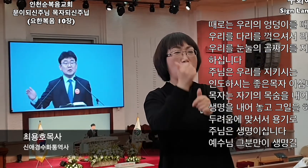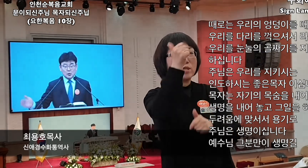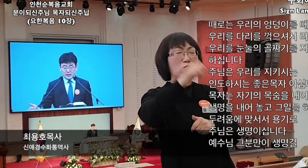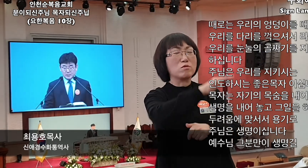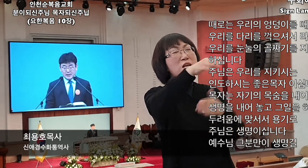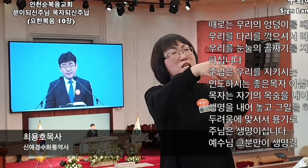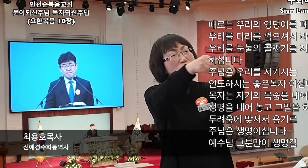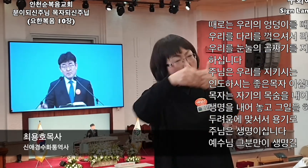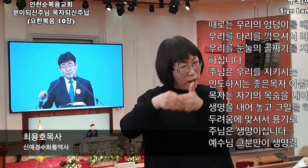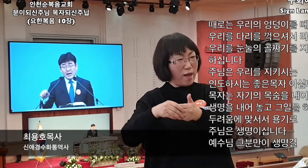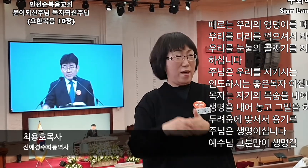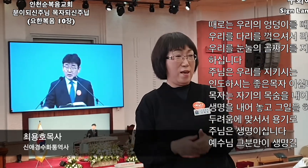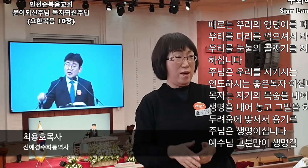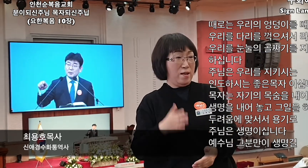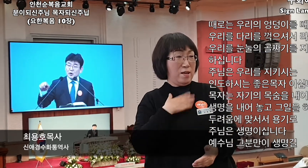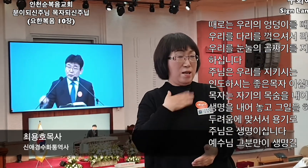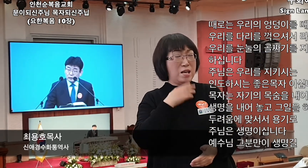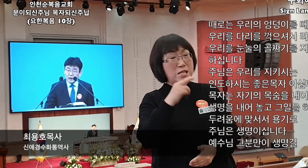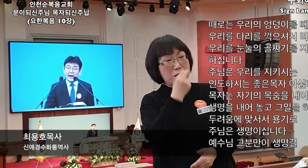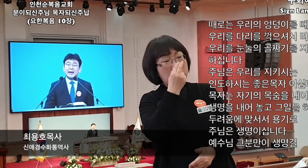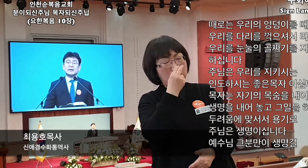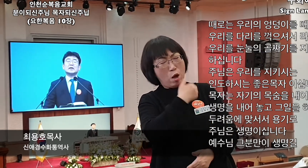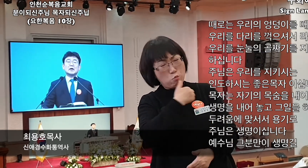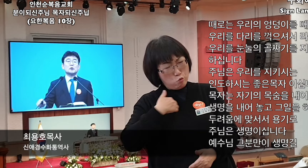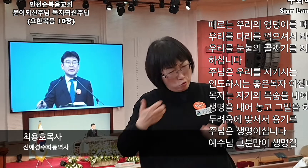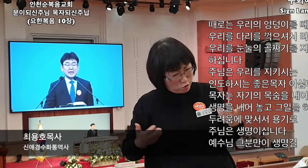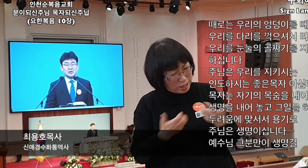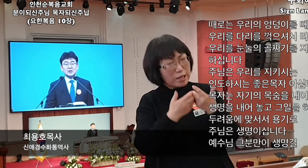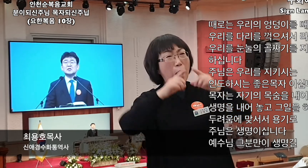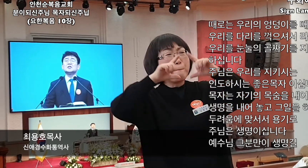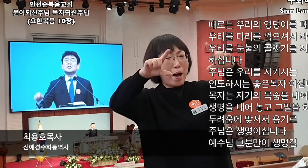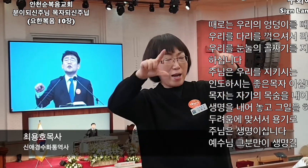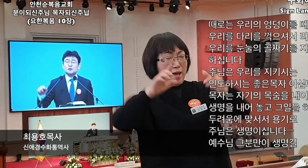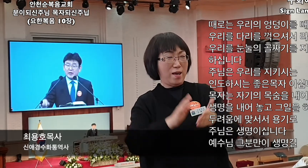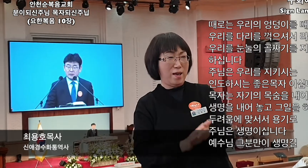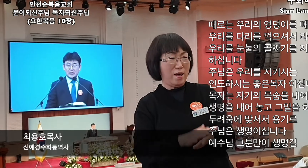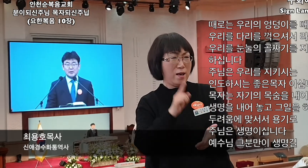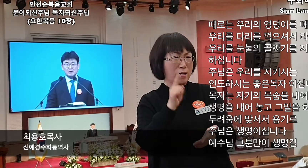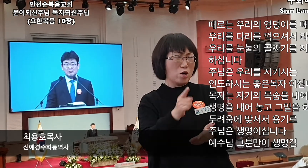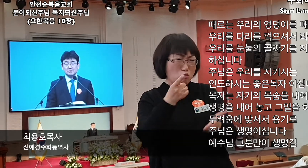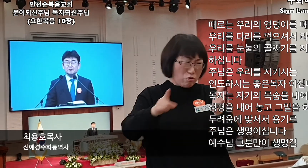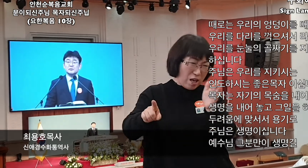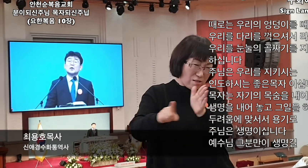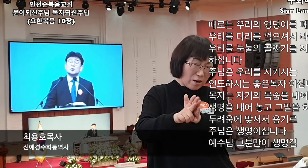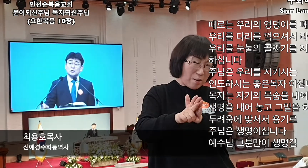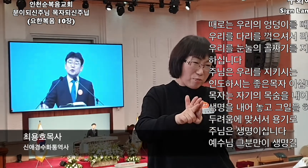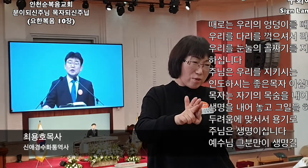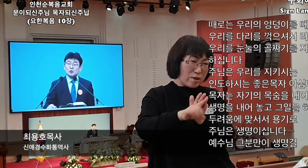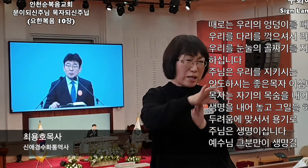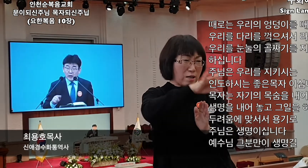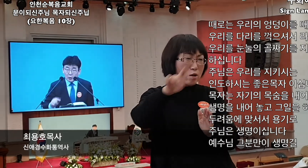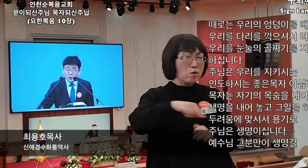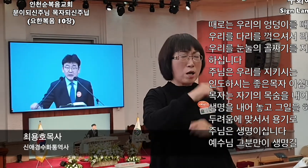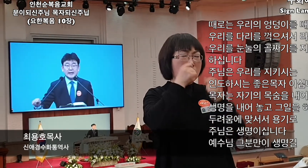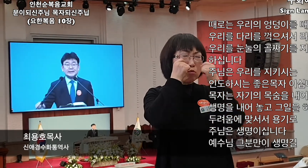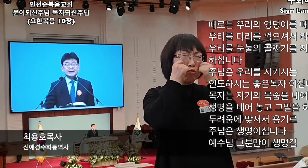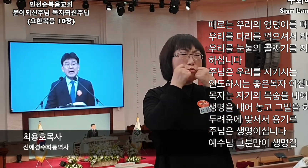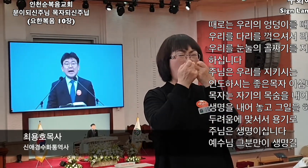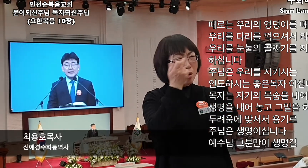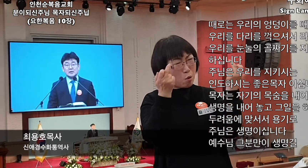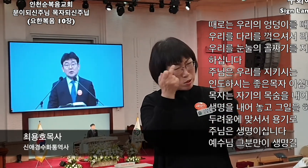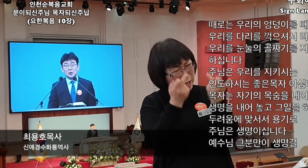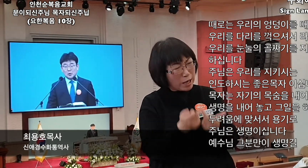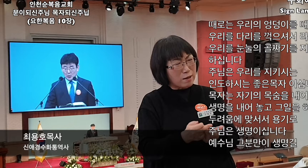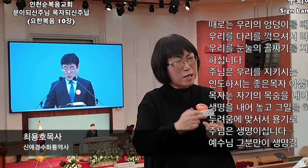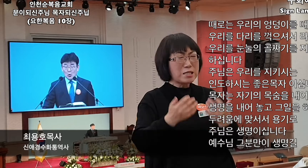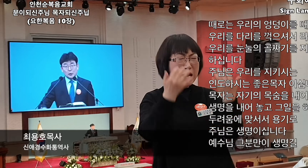우리를 인도하십니다. 난 네 생명을 풍성하게 하겠다라고 얘기하시면 그것 위해서라면 때로는 우리를 눈물의 골짜기를 지나가게